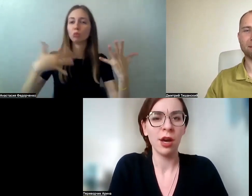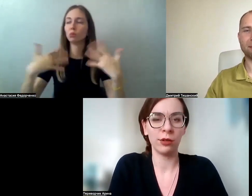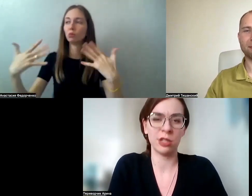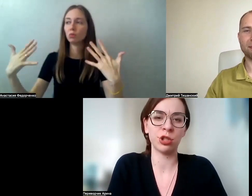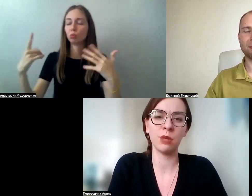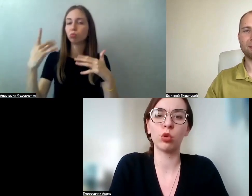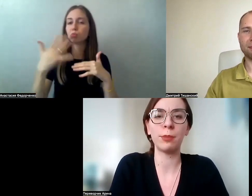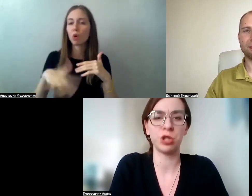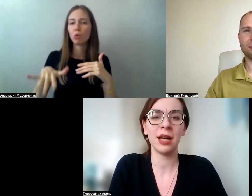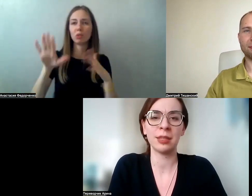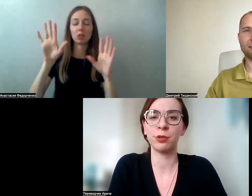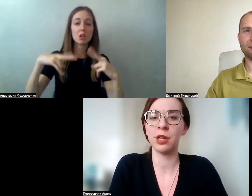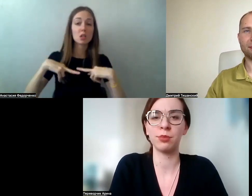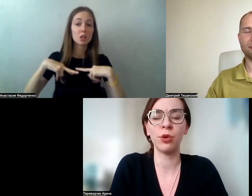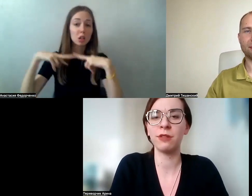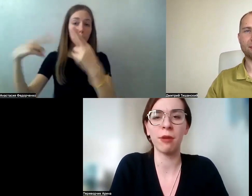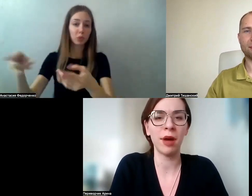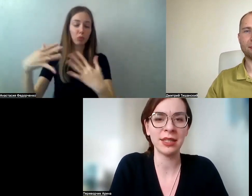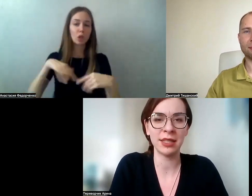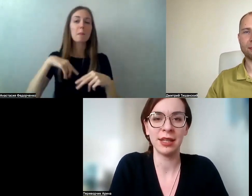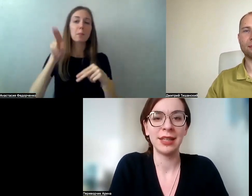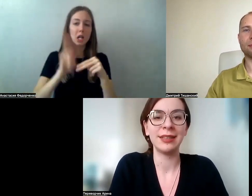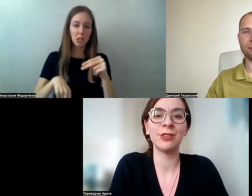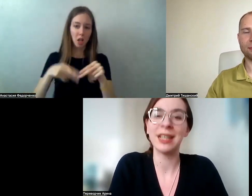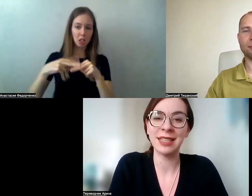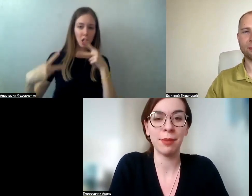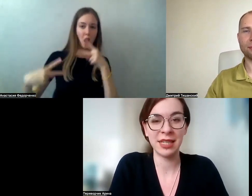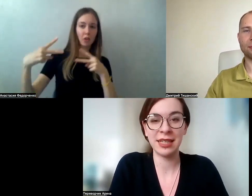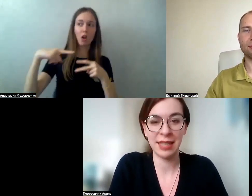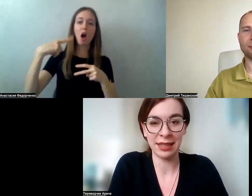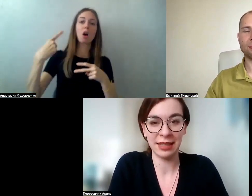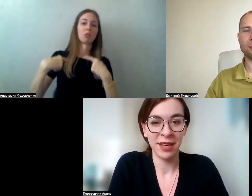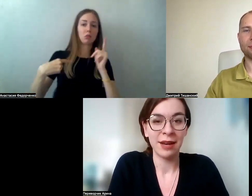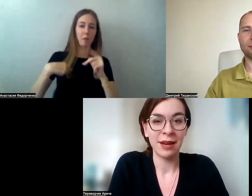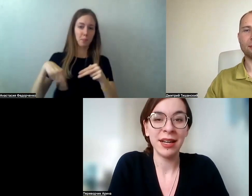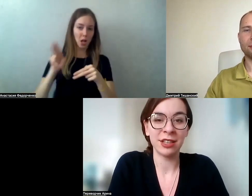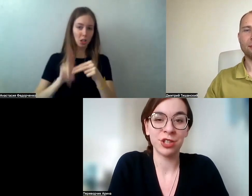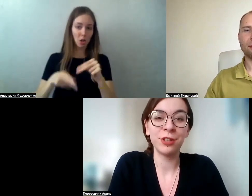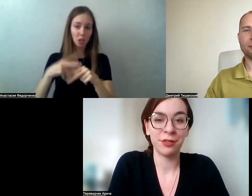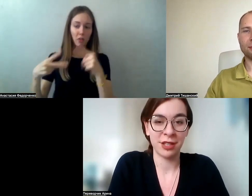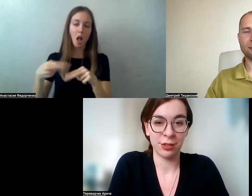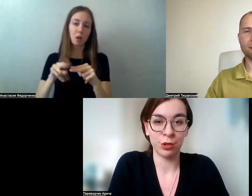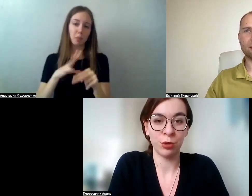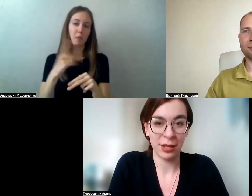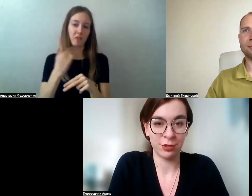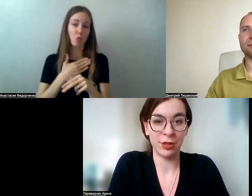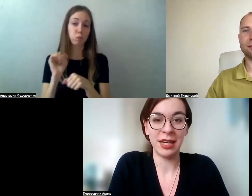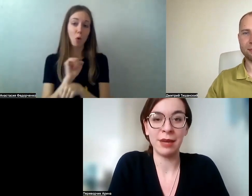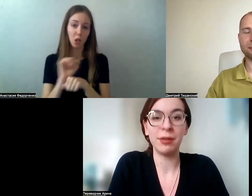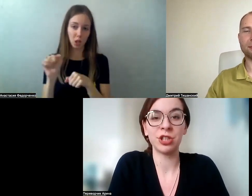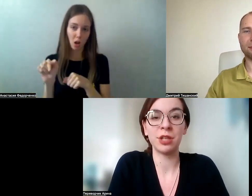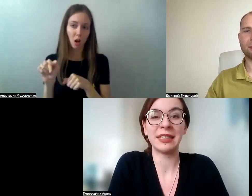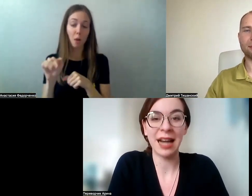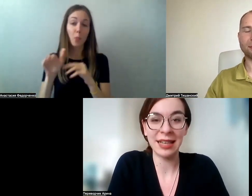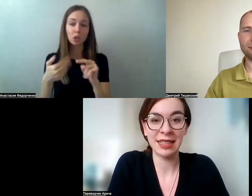такой. Слышащие могут общаться, получать много информации, но на самом деле нет. Мы должны выровнять эту ситуацию, и